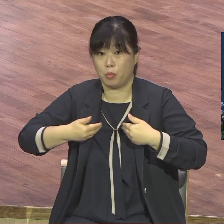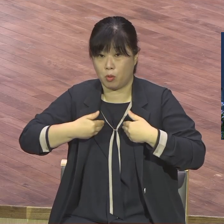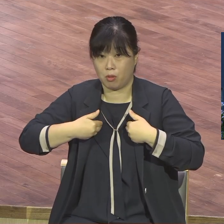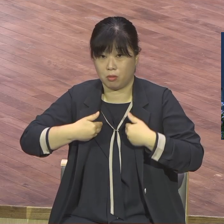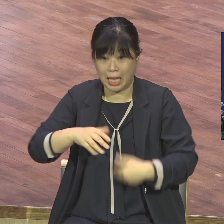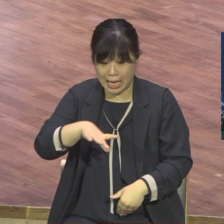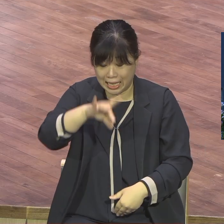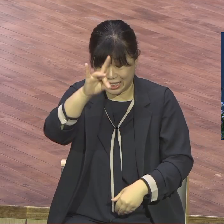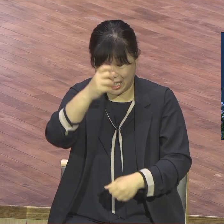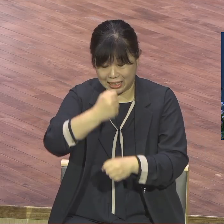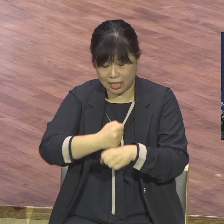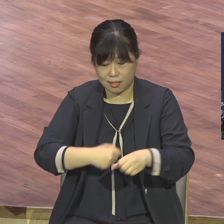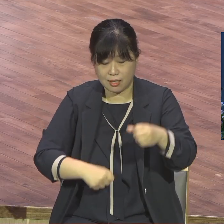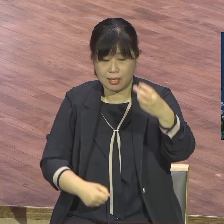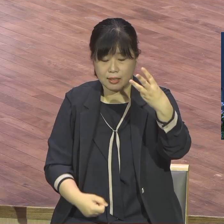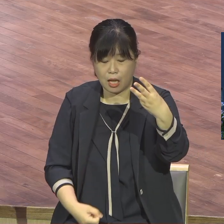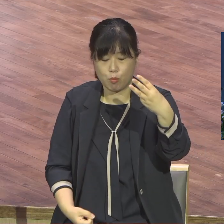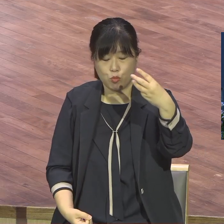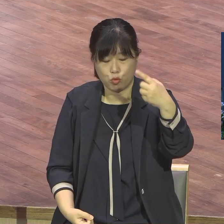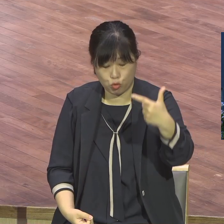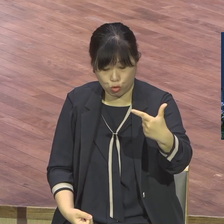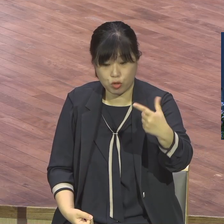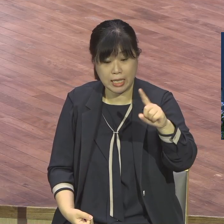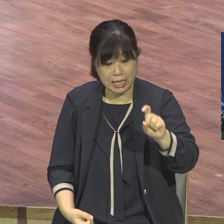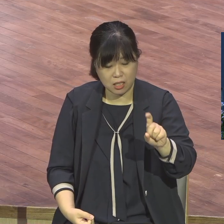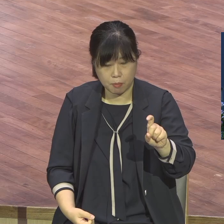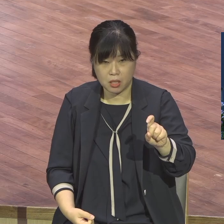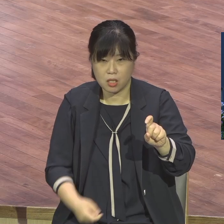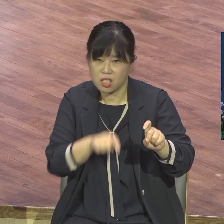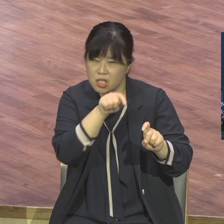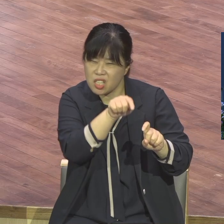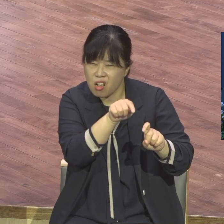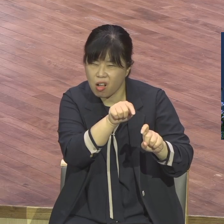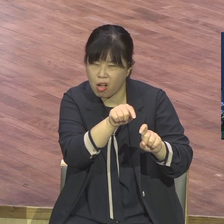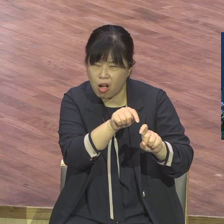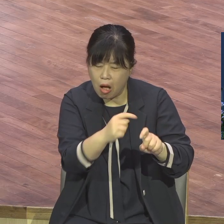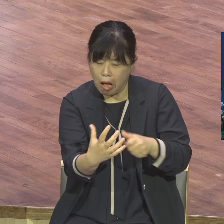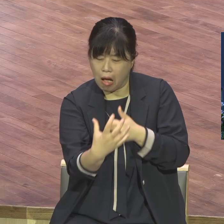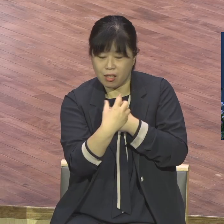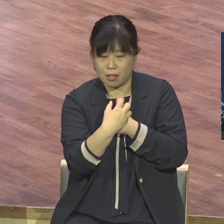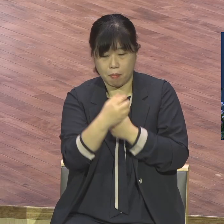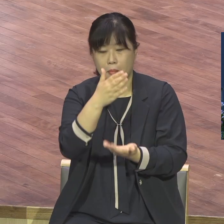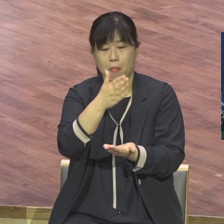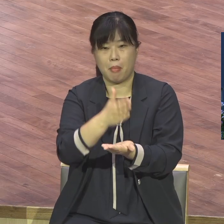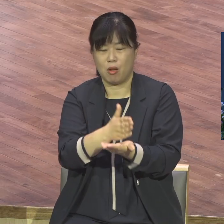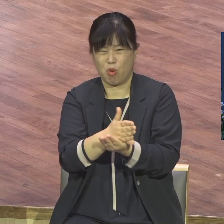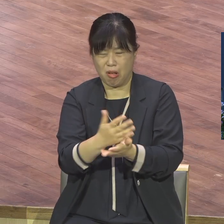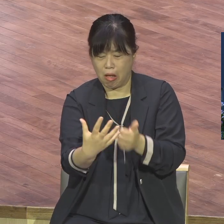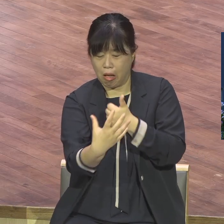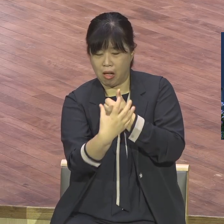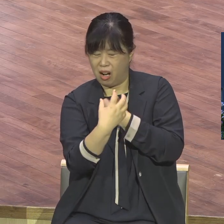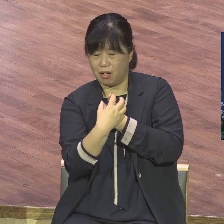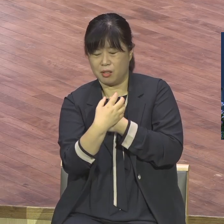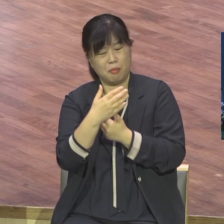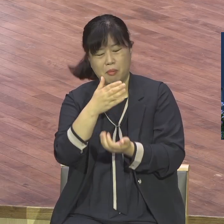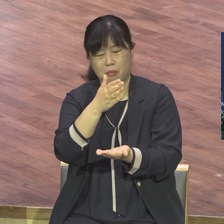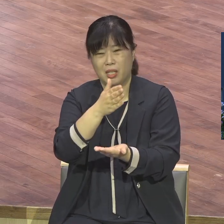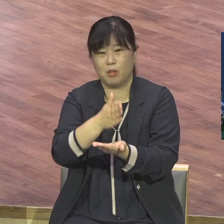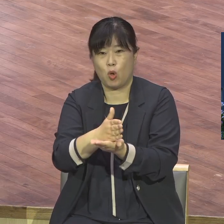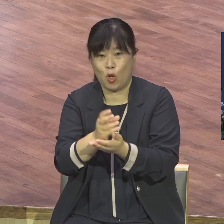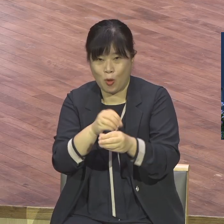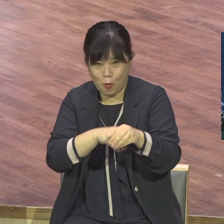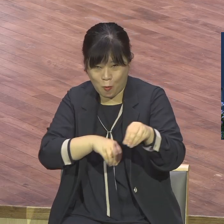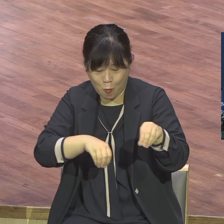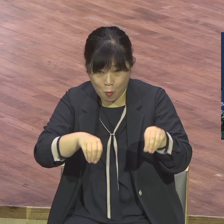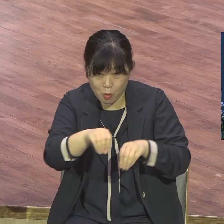6장, 11장 세상 가치관에 함몰되지 말고, 부신자들처럼 그런 가치관에 매어 살지 말고